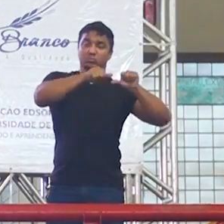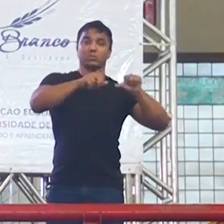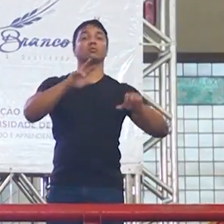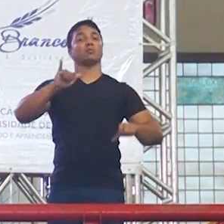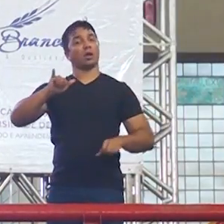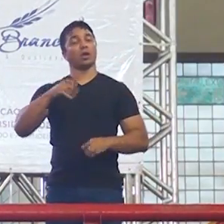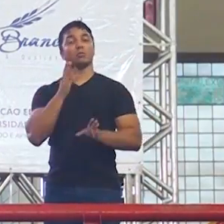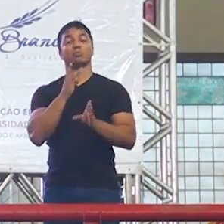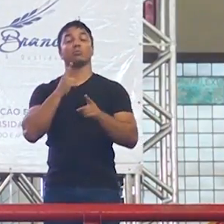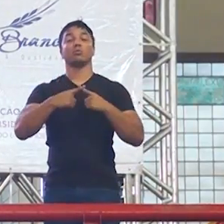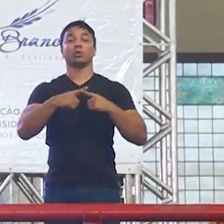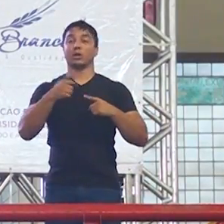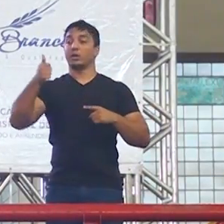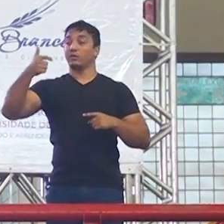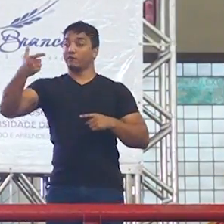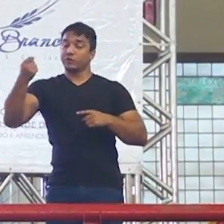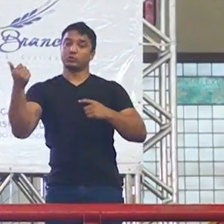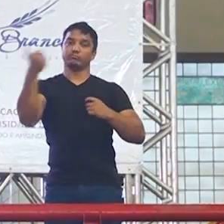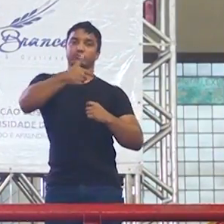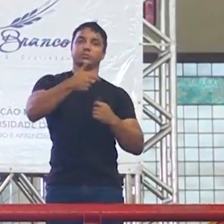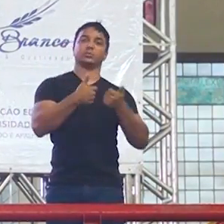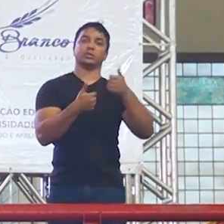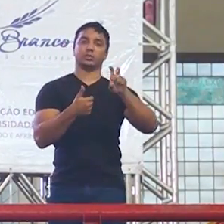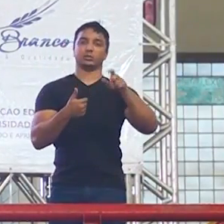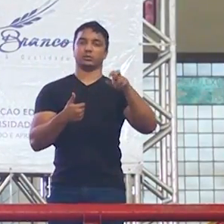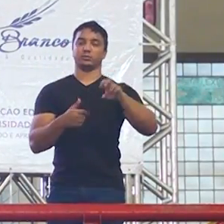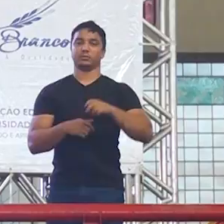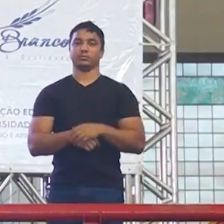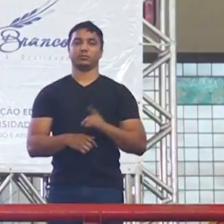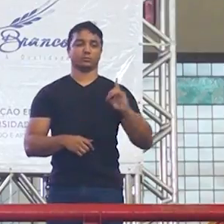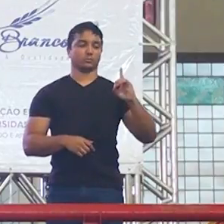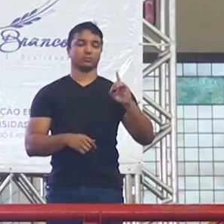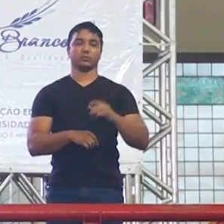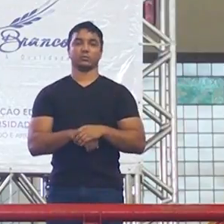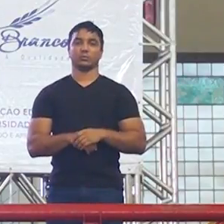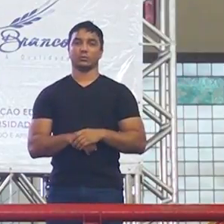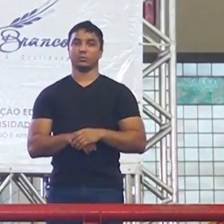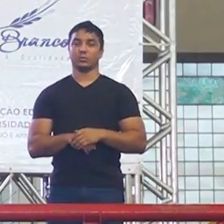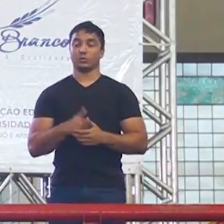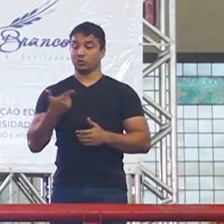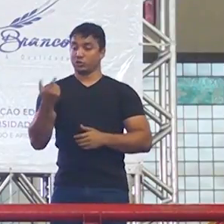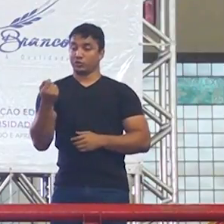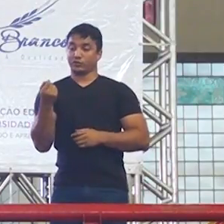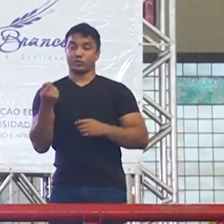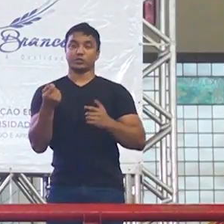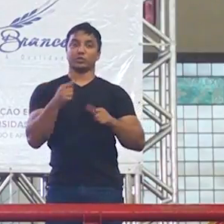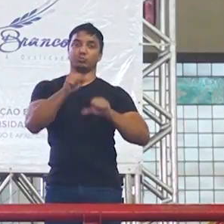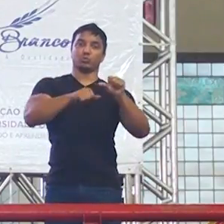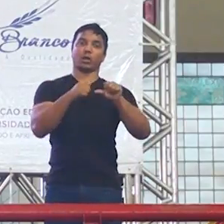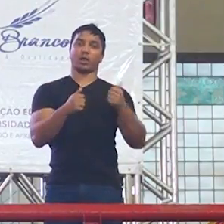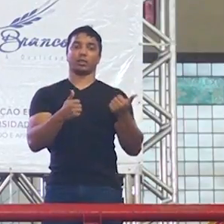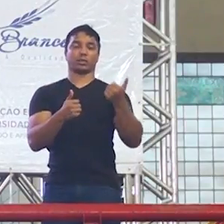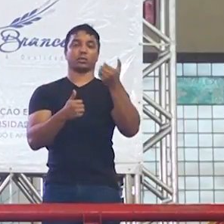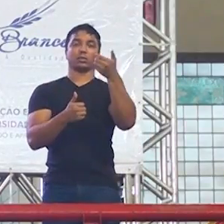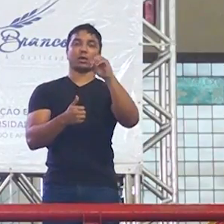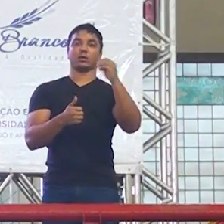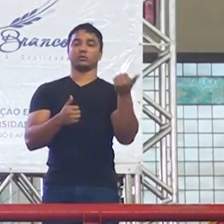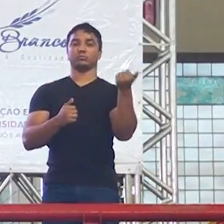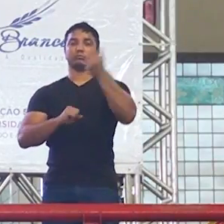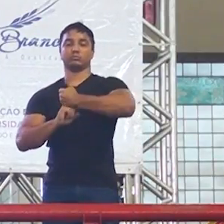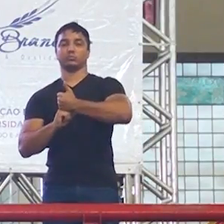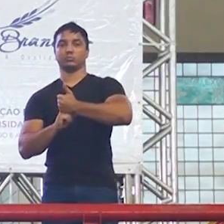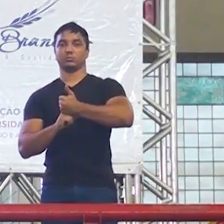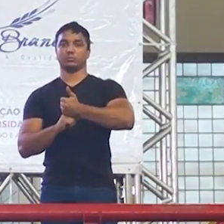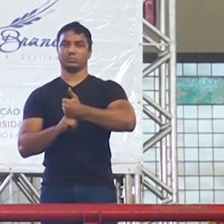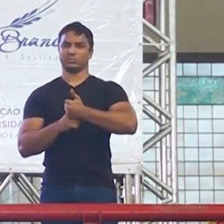maior do que 15. D de dado, troca um de 20 amperes por um de 10. Se eu colocar 10 amperes, vai ficar menor